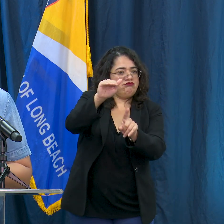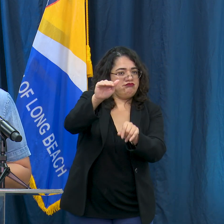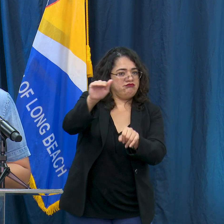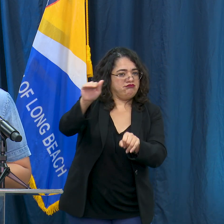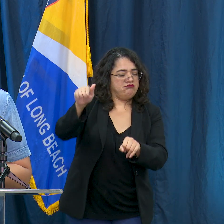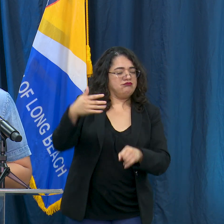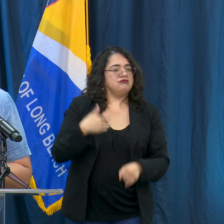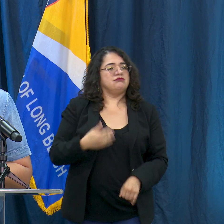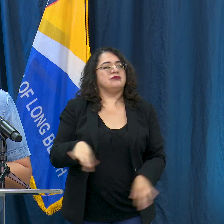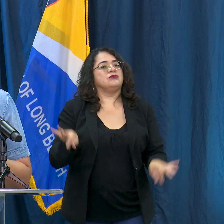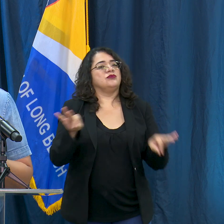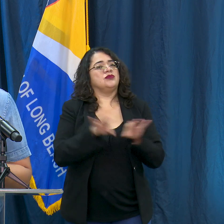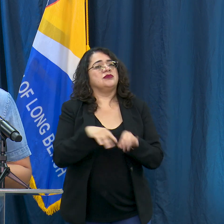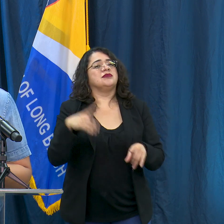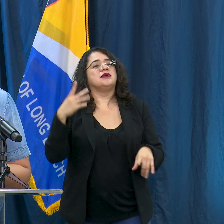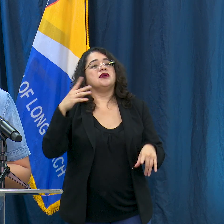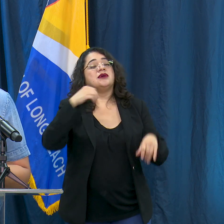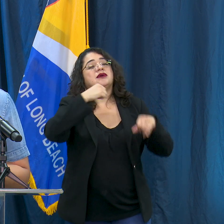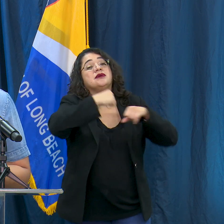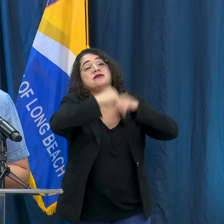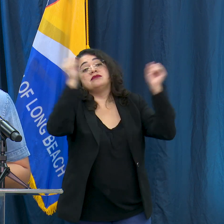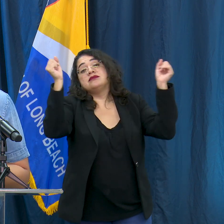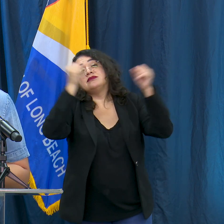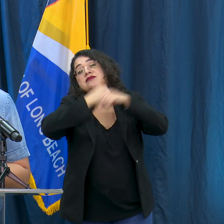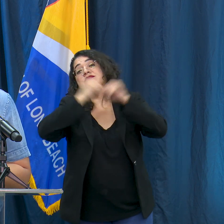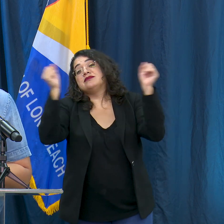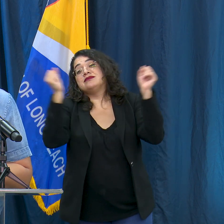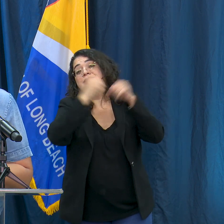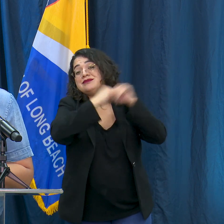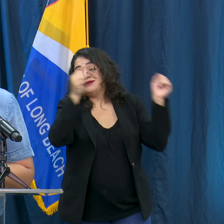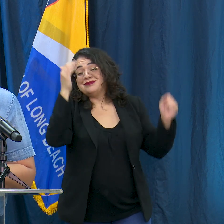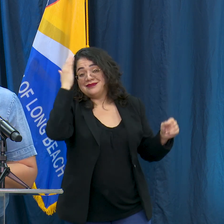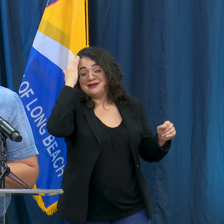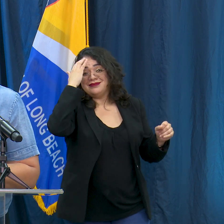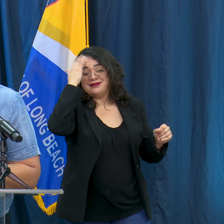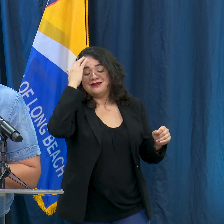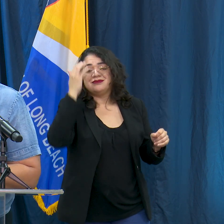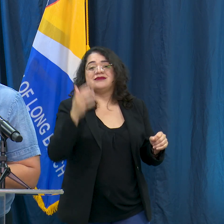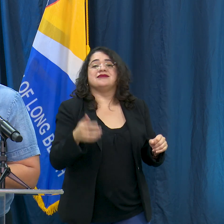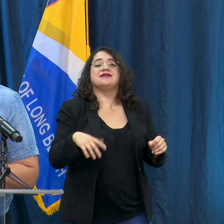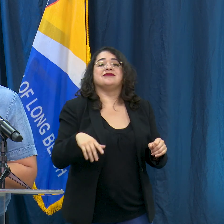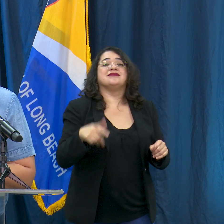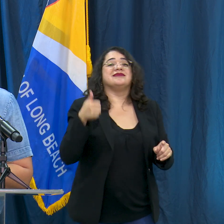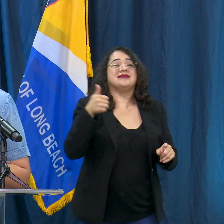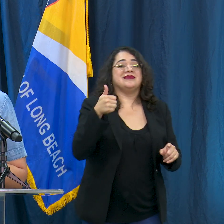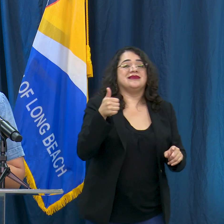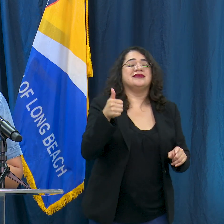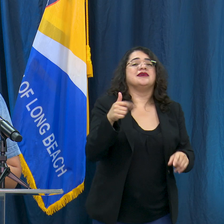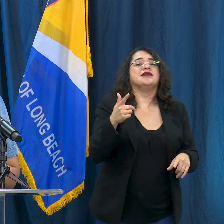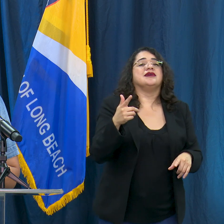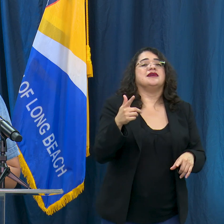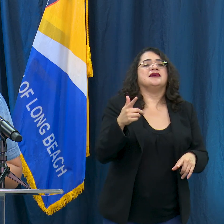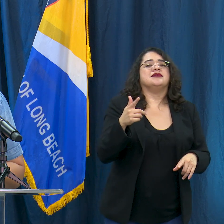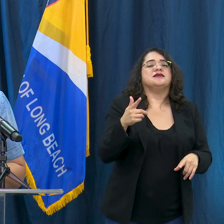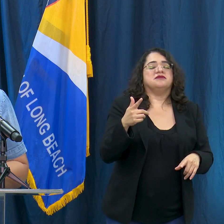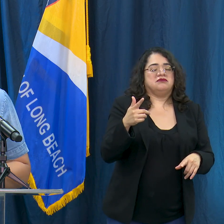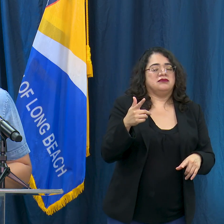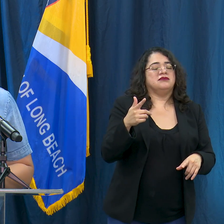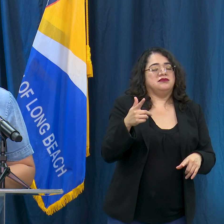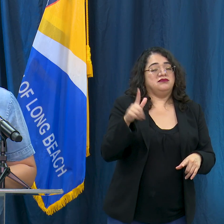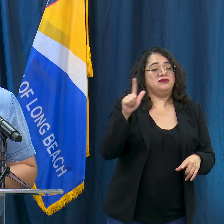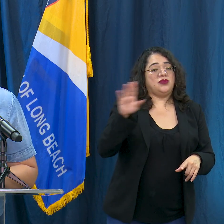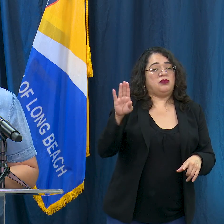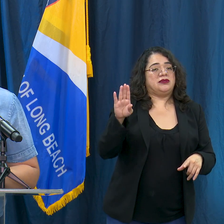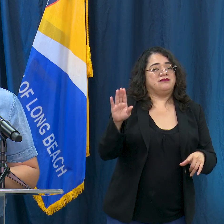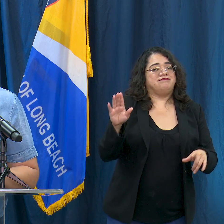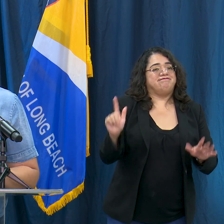oyendo varios cohetes, o como los conocemos nosotros como cohetes, pero son fuegos artificiales. Recuerden que en la ciudad de